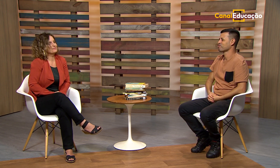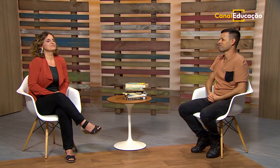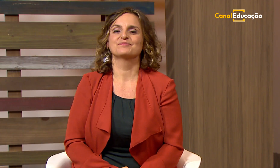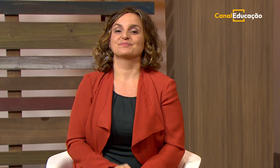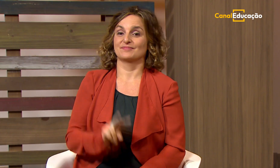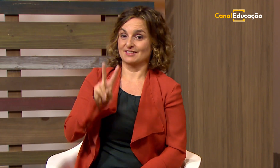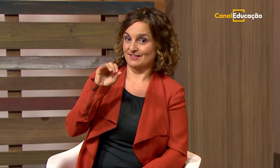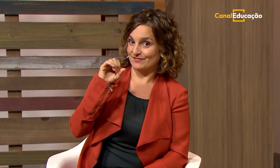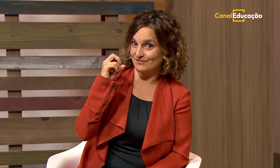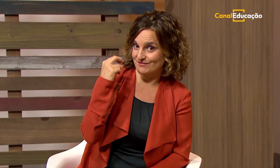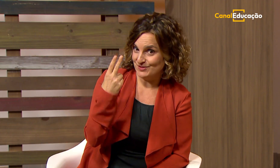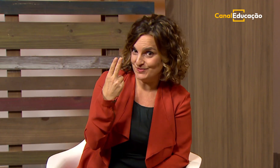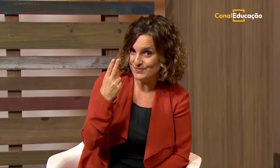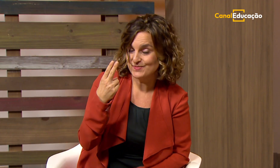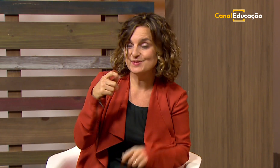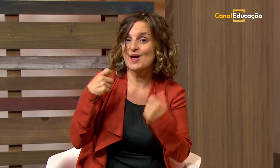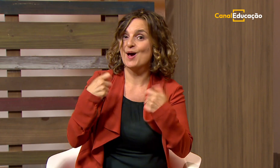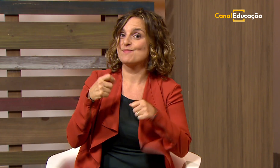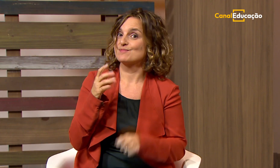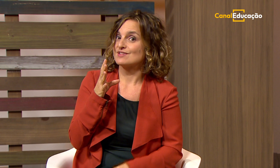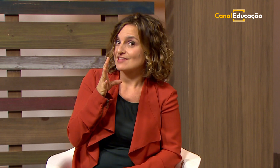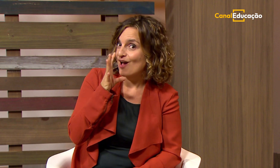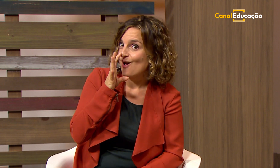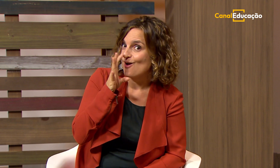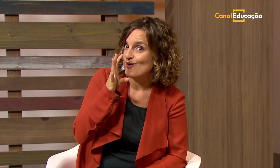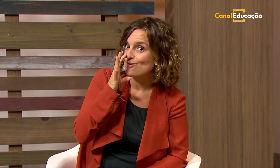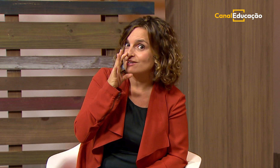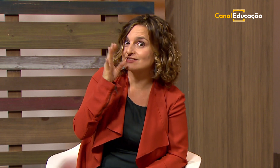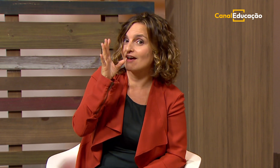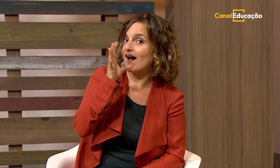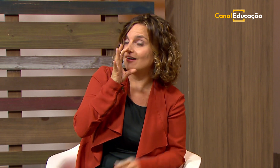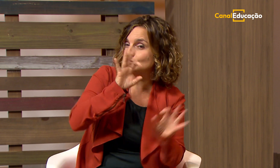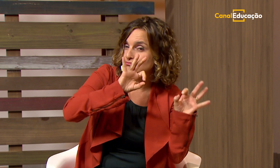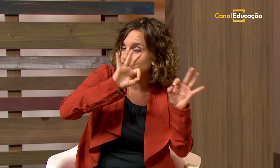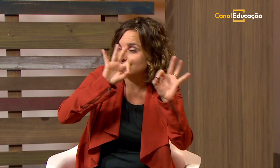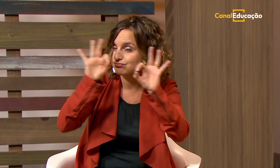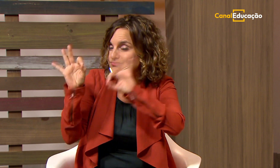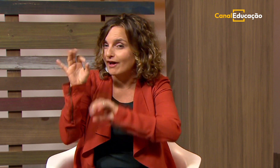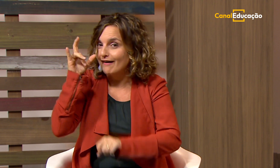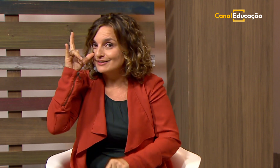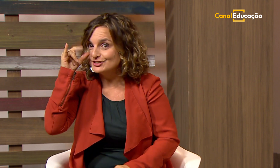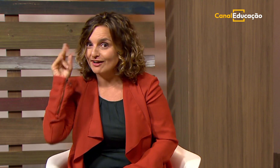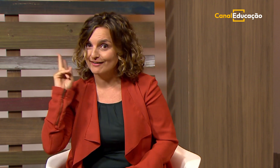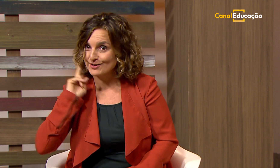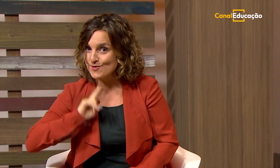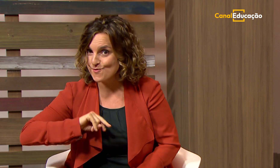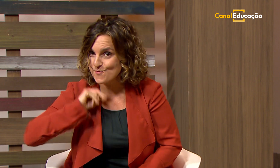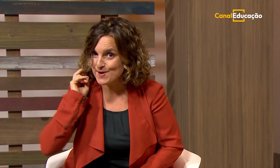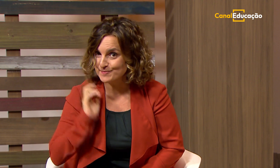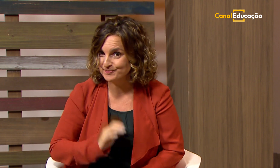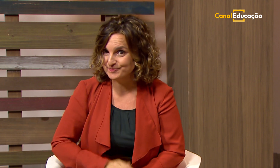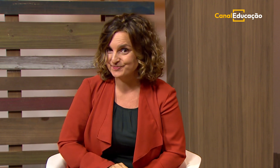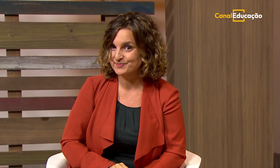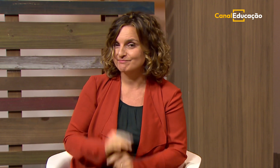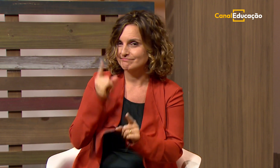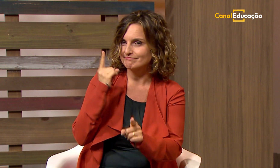vez. Viram? Precisamos assistir aos registros do Guan Guimarães.